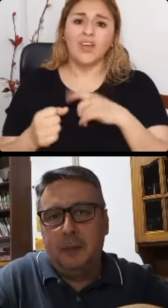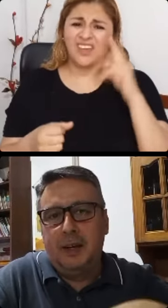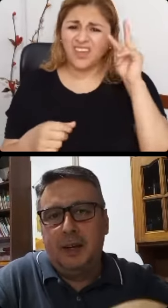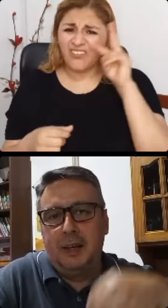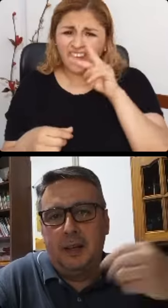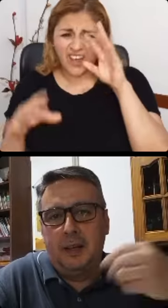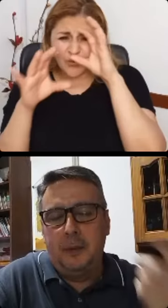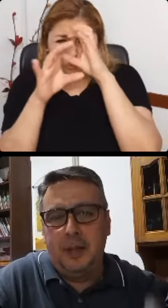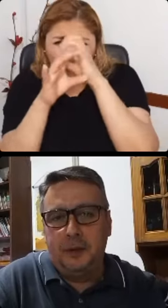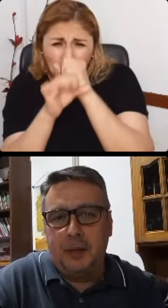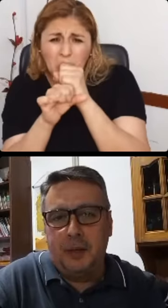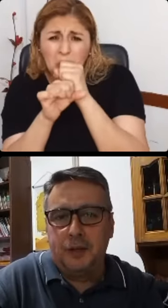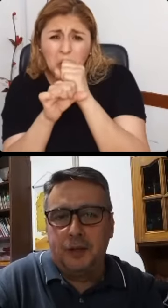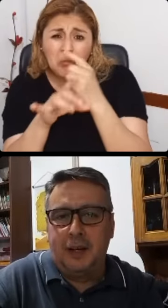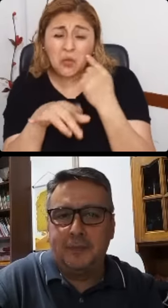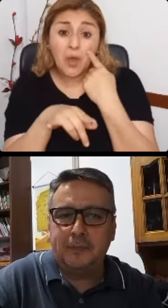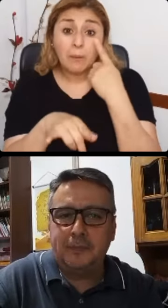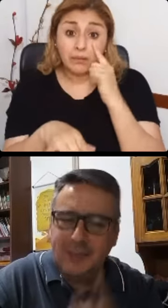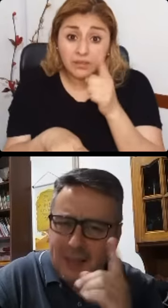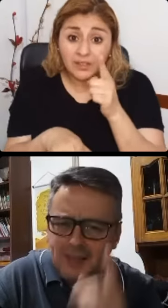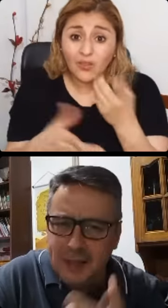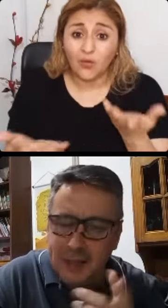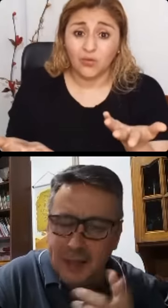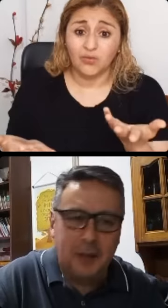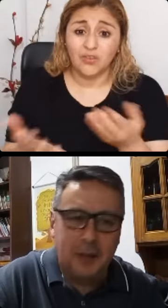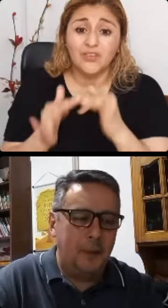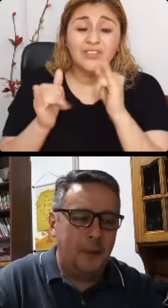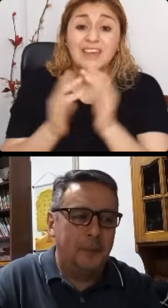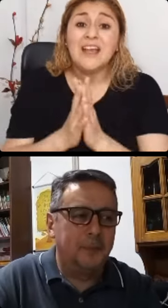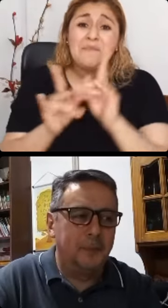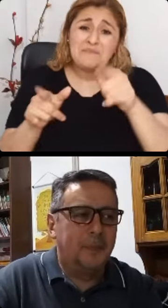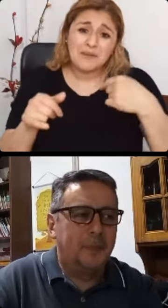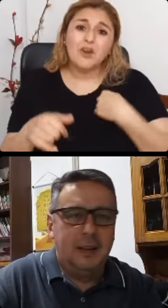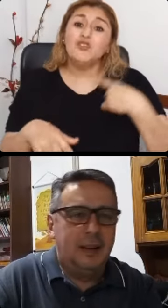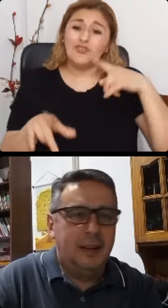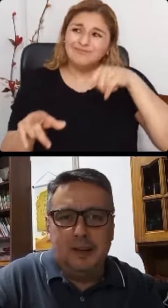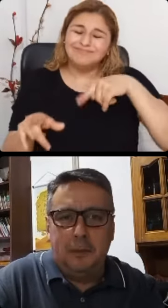y poner en riesgo la vida de otras personas. ¿Y sabés que me acordaba